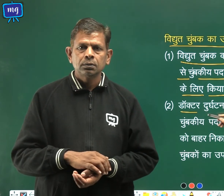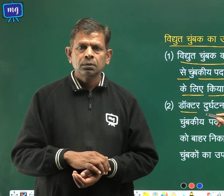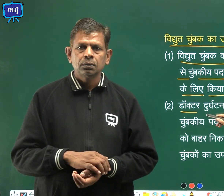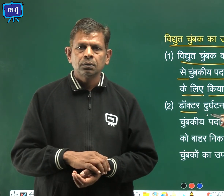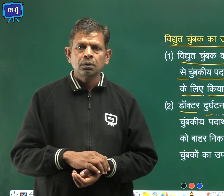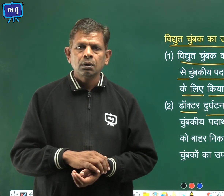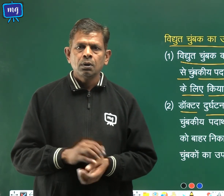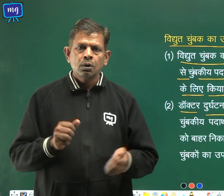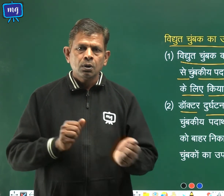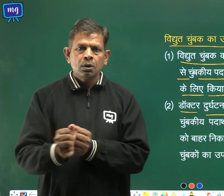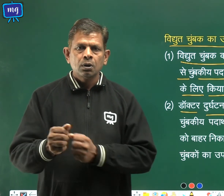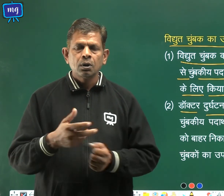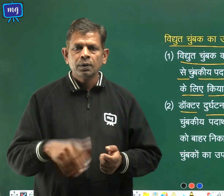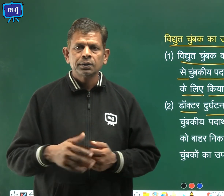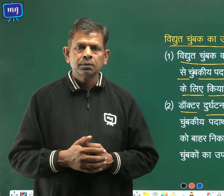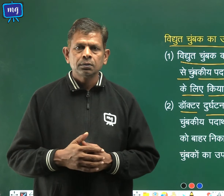दुर्घटनावश